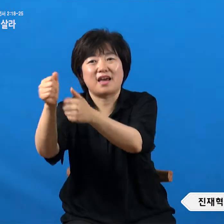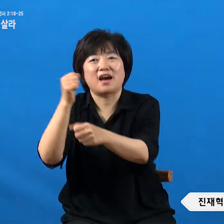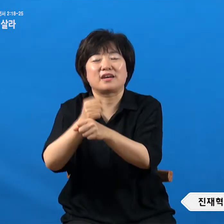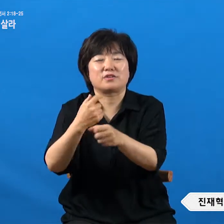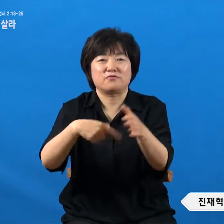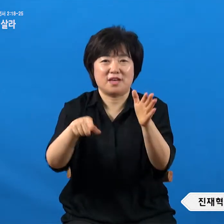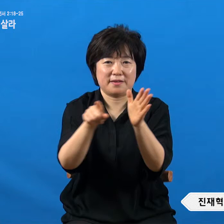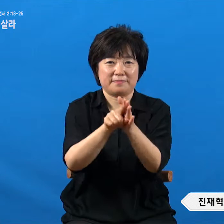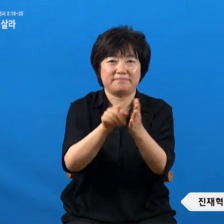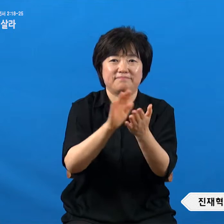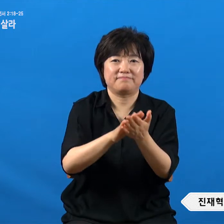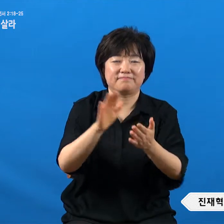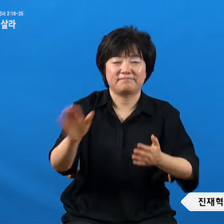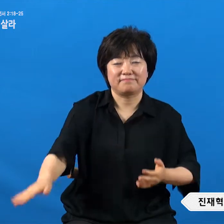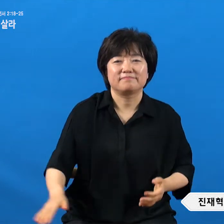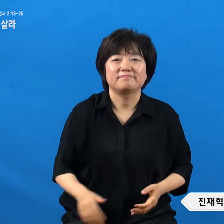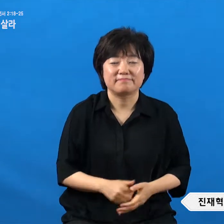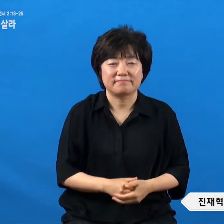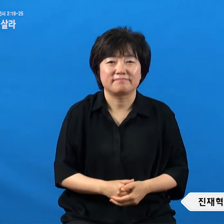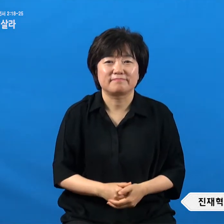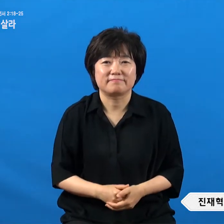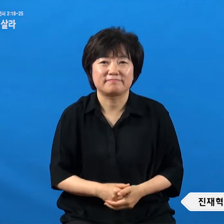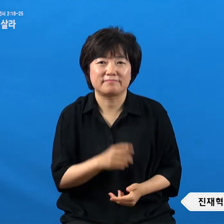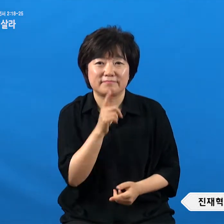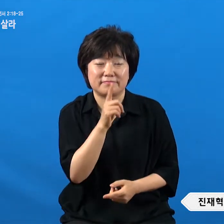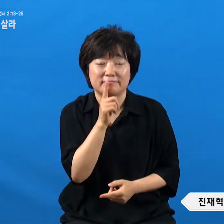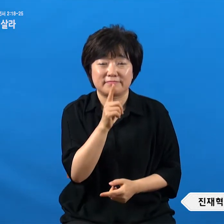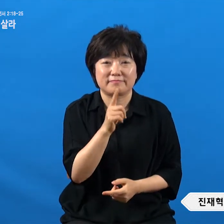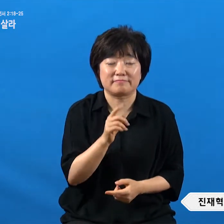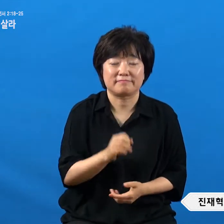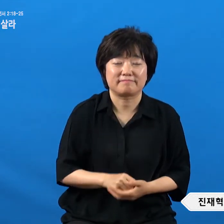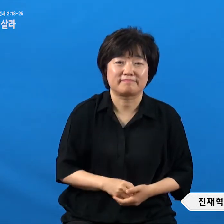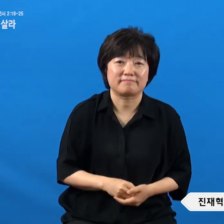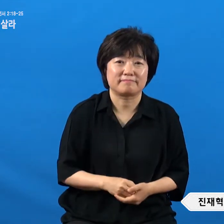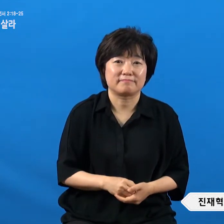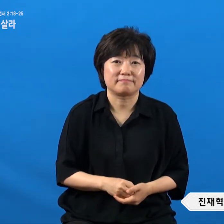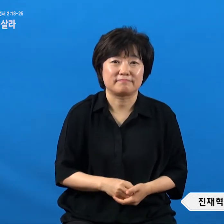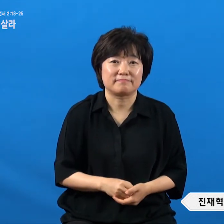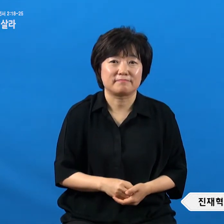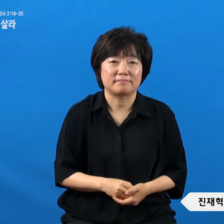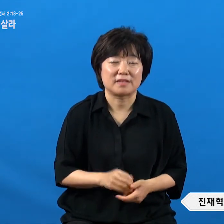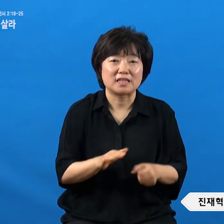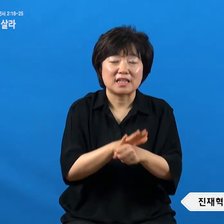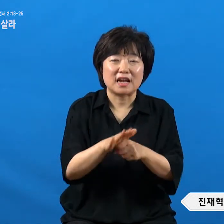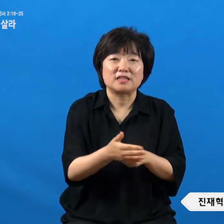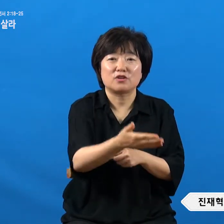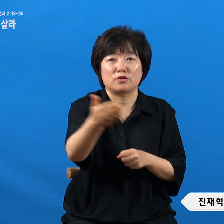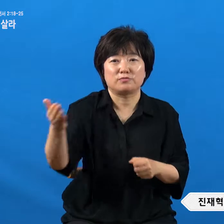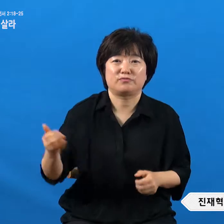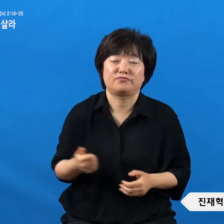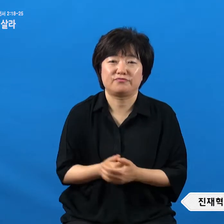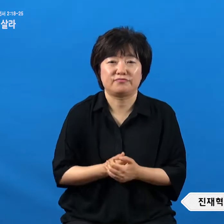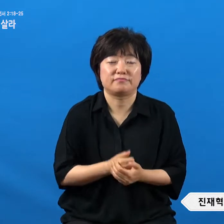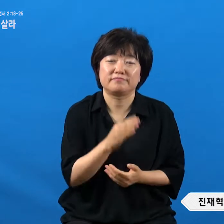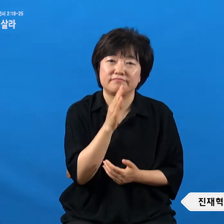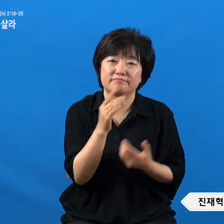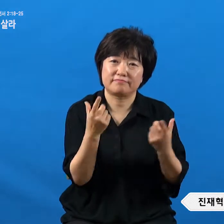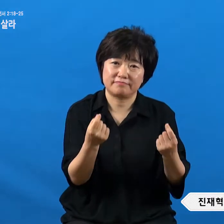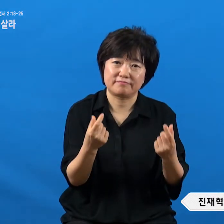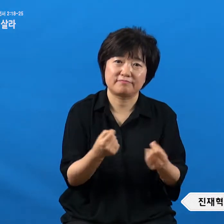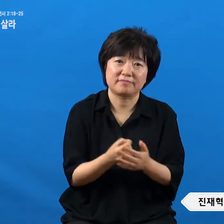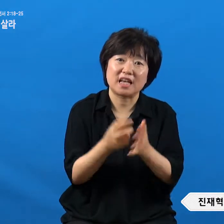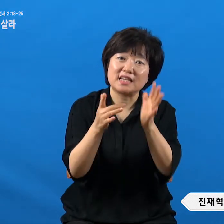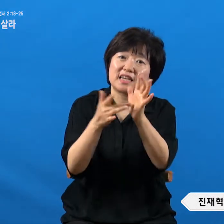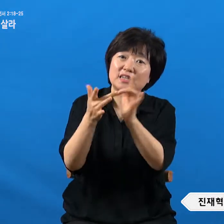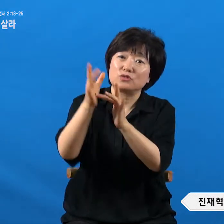하려 하심이라 라고 말씀하시는 것을 봅니다. 사랑하는 여러분,